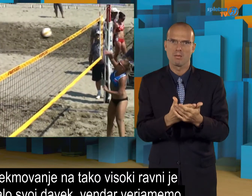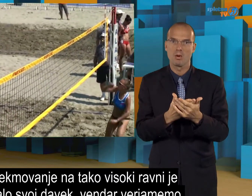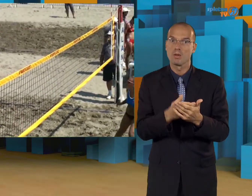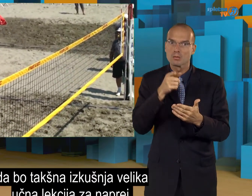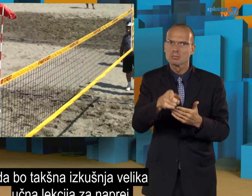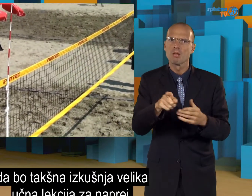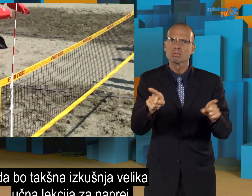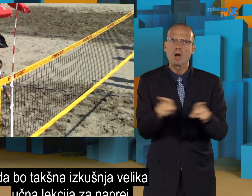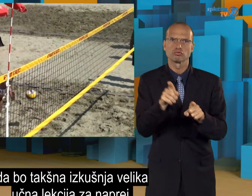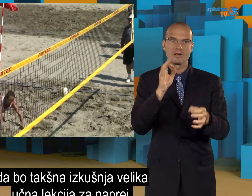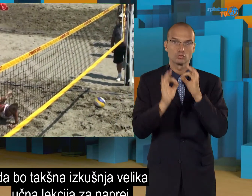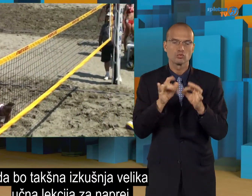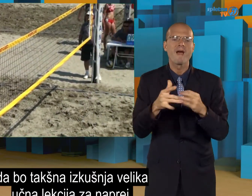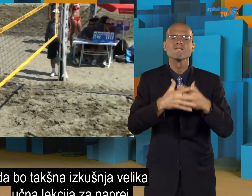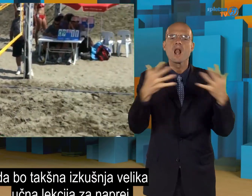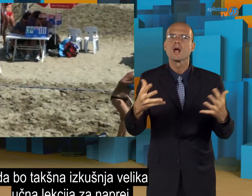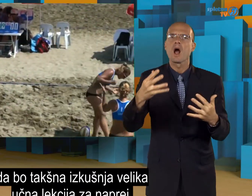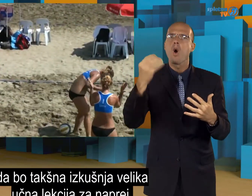učna lekcija za naprej.